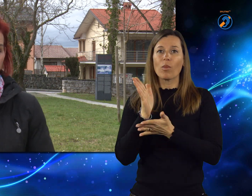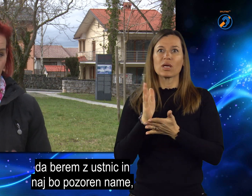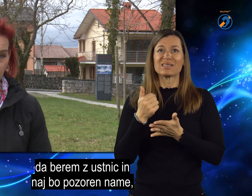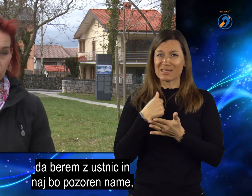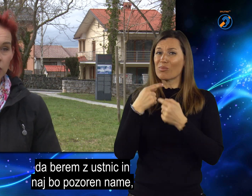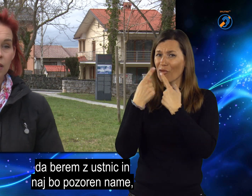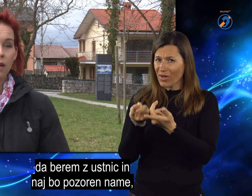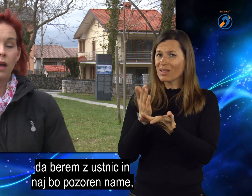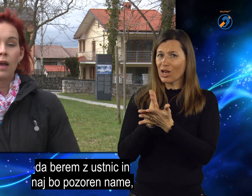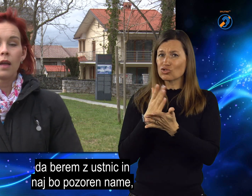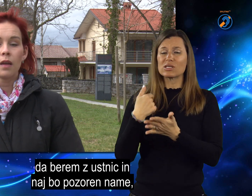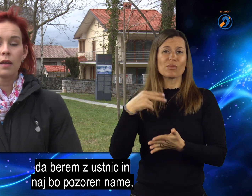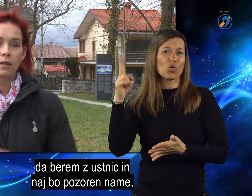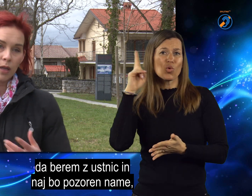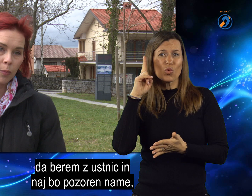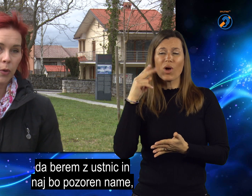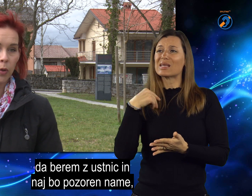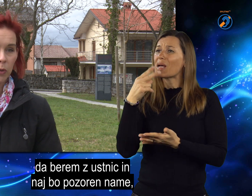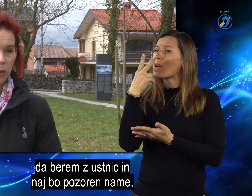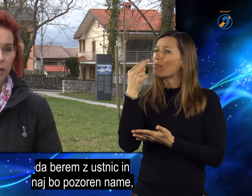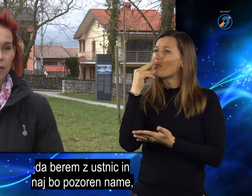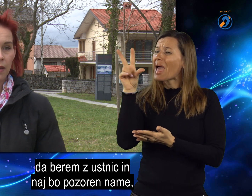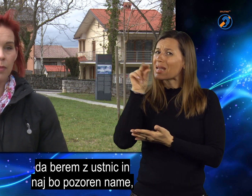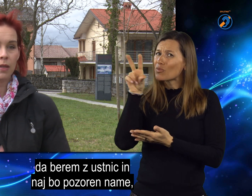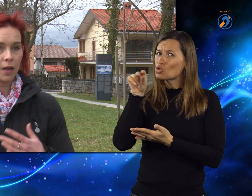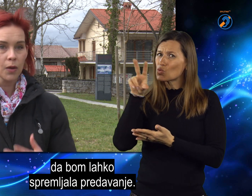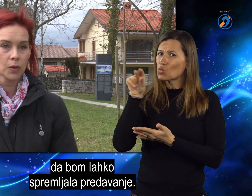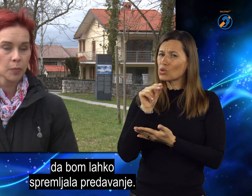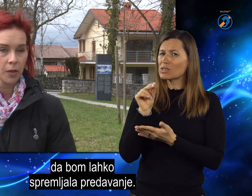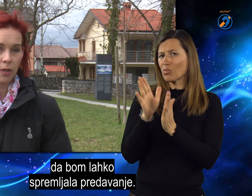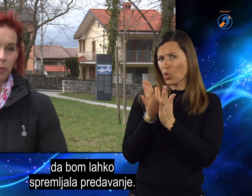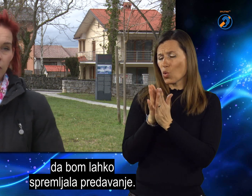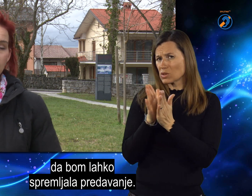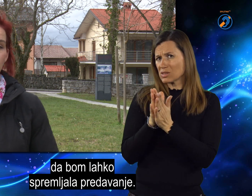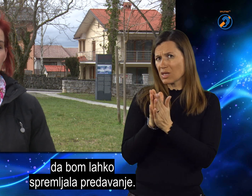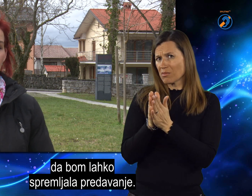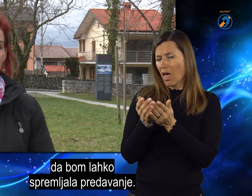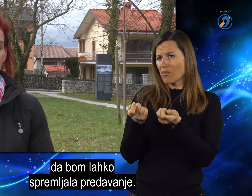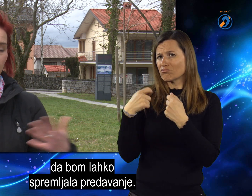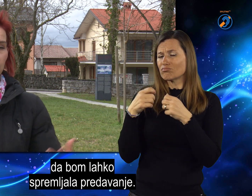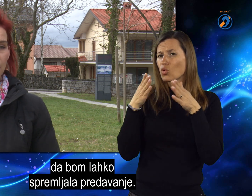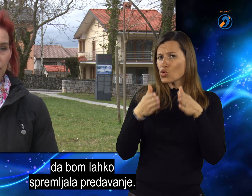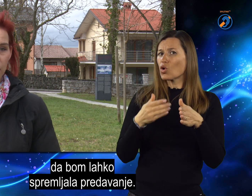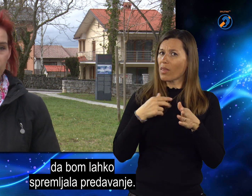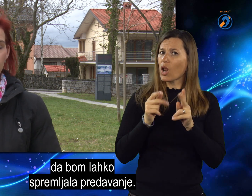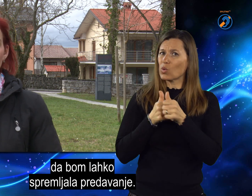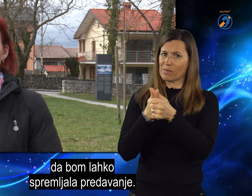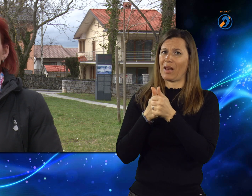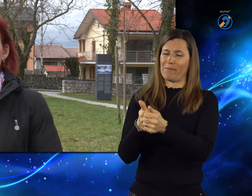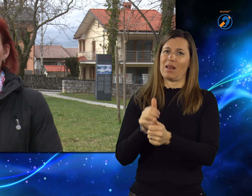gluha, da berem z ust in naj bo pozoren name, da lahko spremljam pri